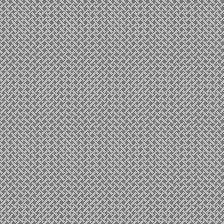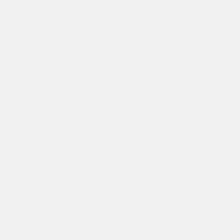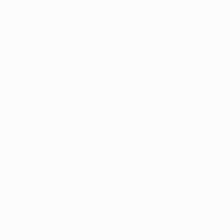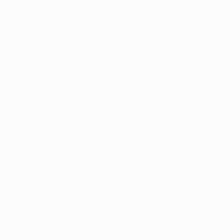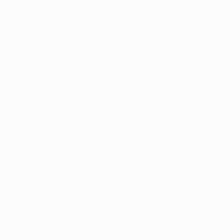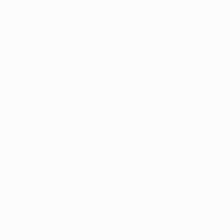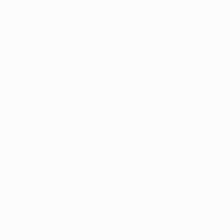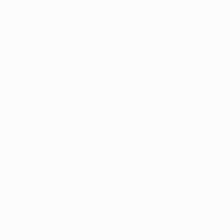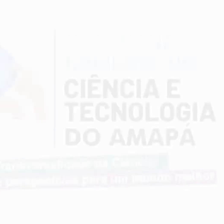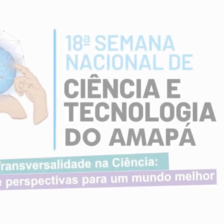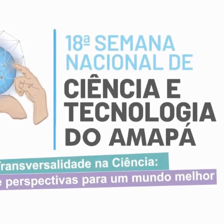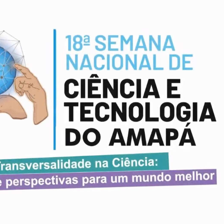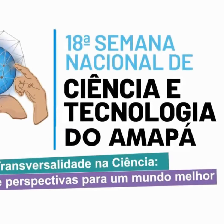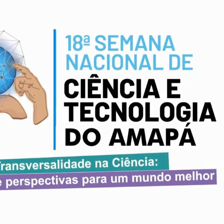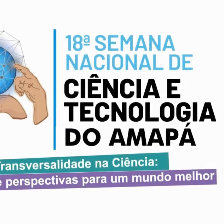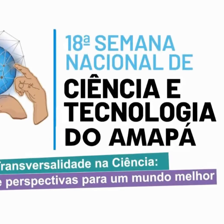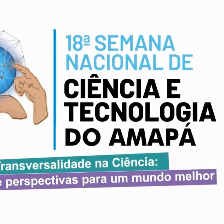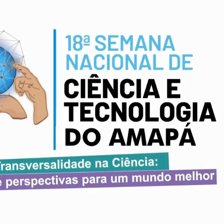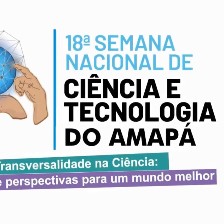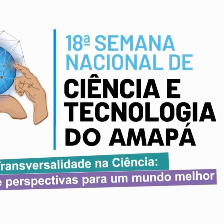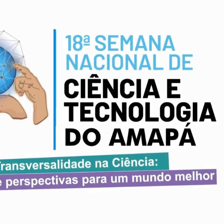E aí